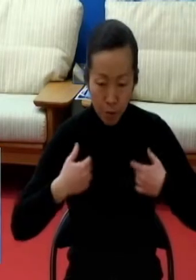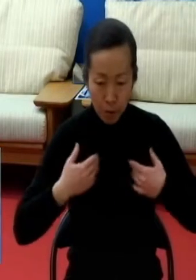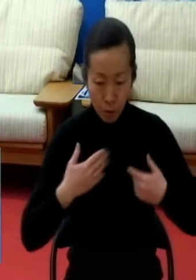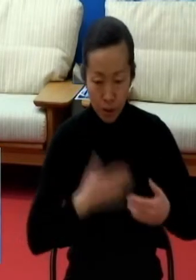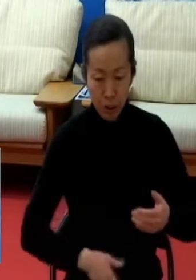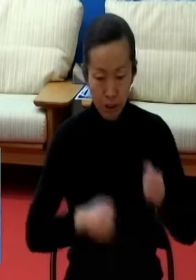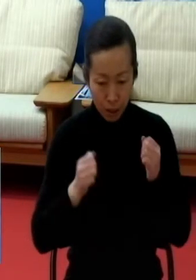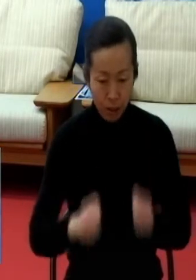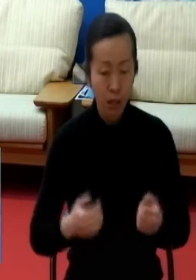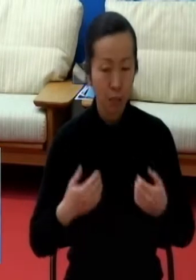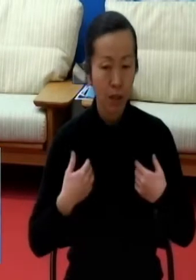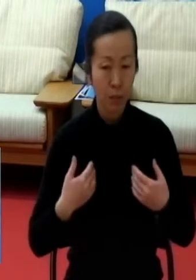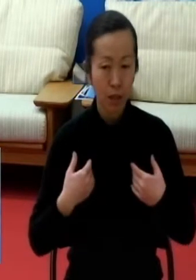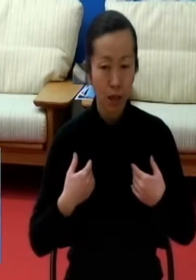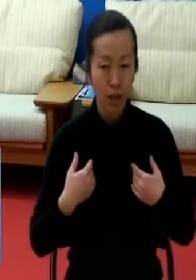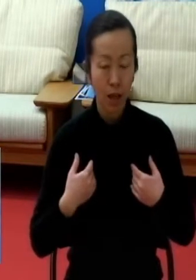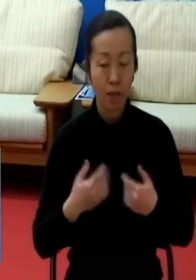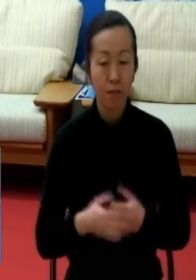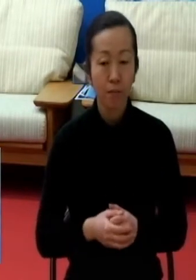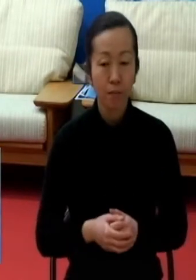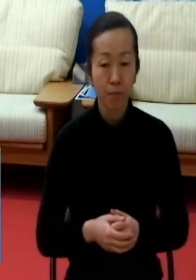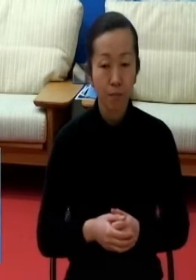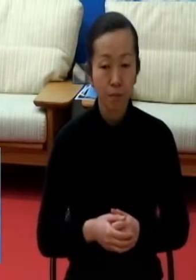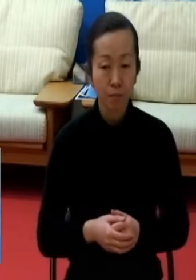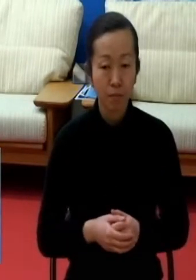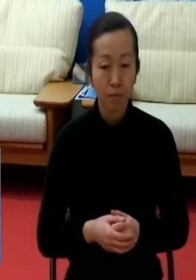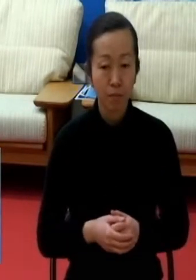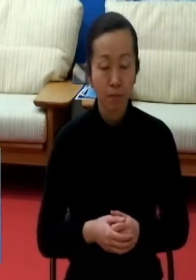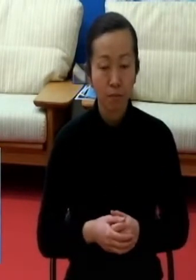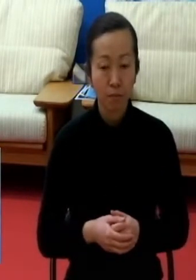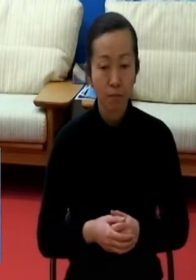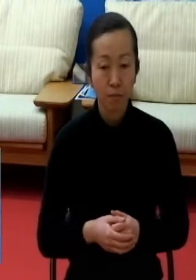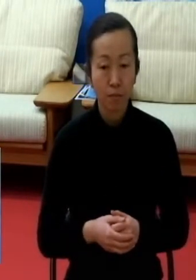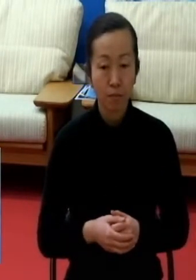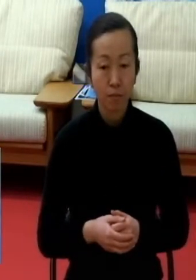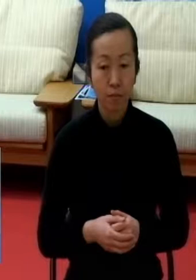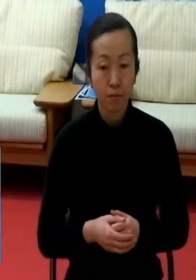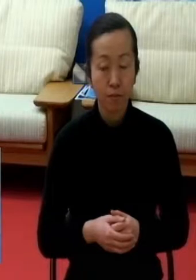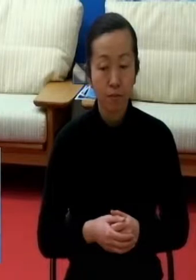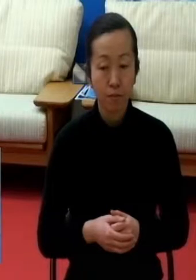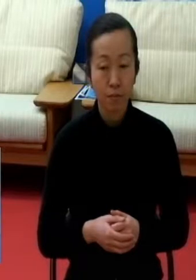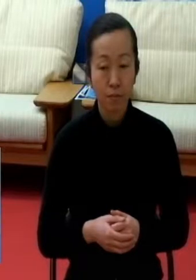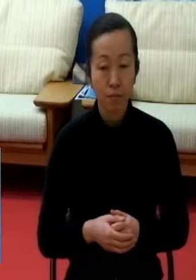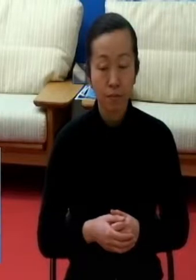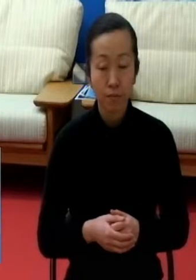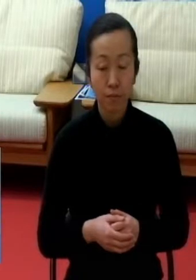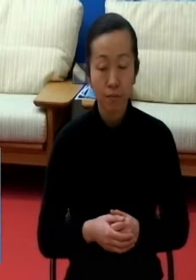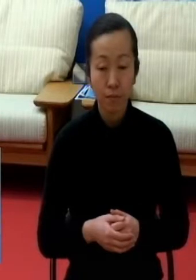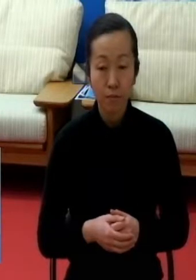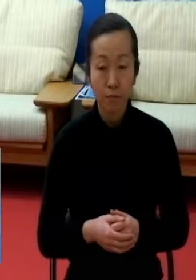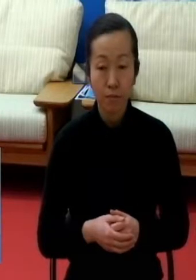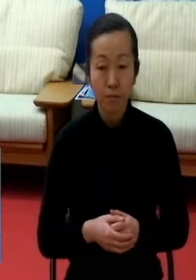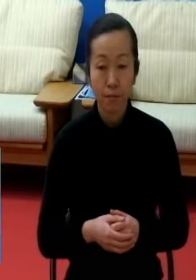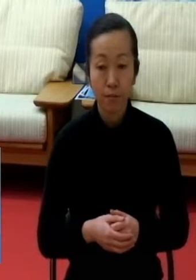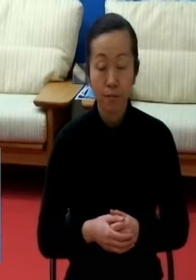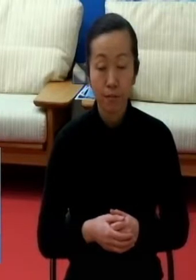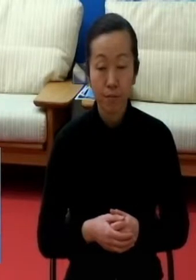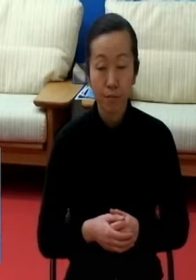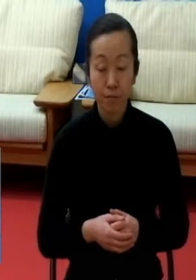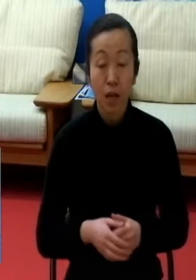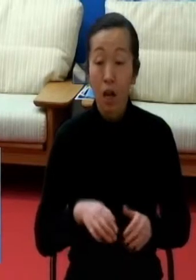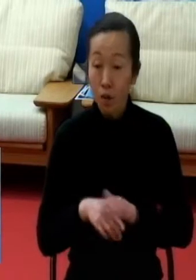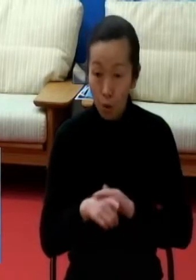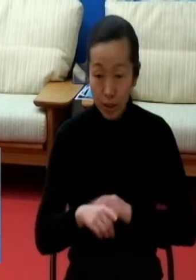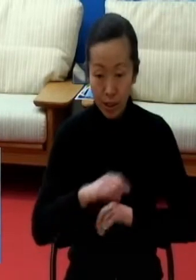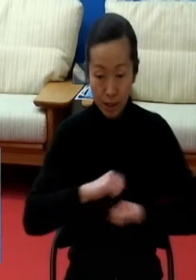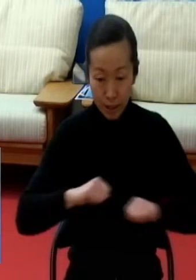사는지 모르면서 아침에 일어나면 일하고 돈 벌고 또 하루 지나가고 또 하루 지나가고 이렇게 살면 안 된다는 거죠. ど